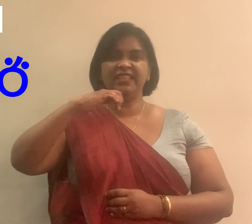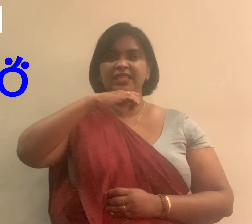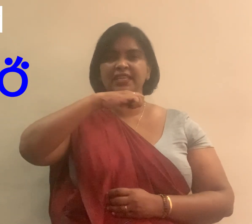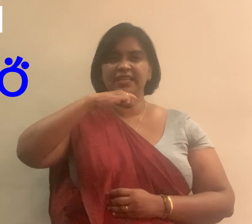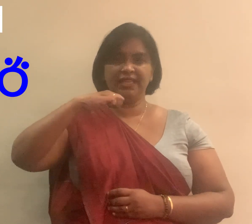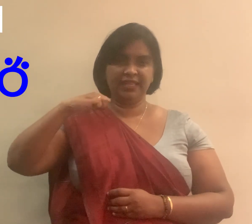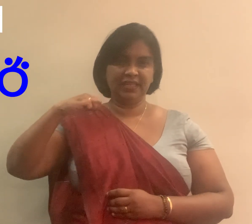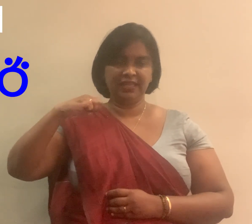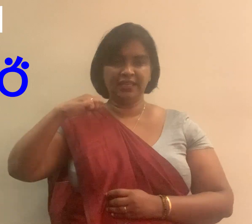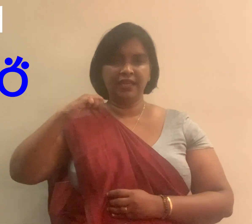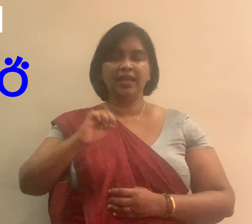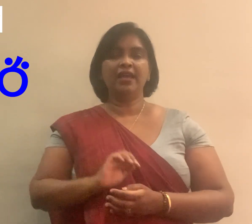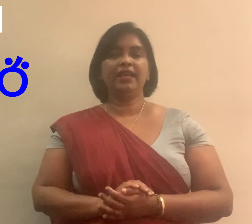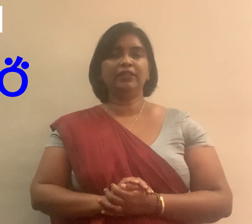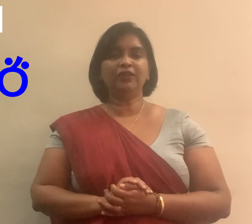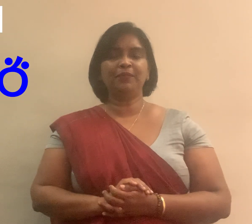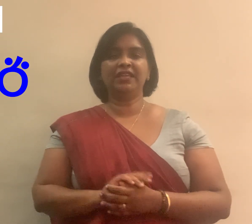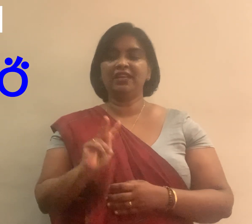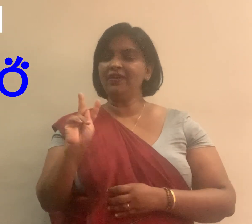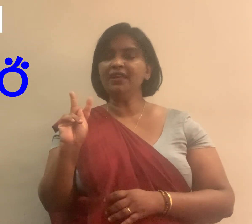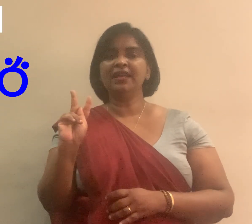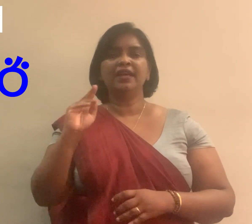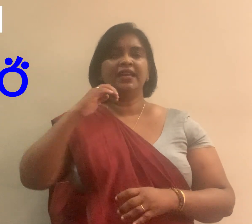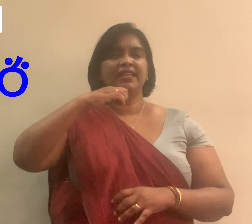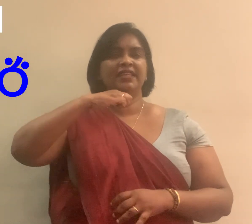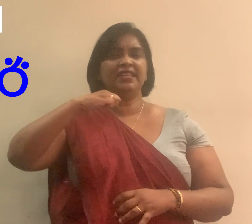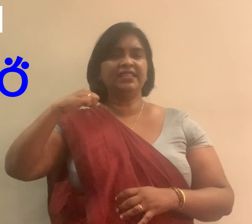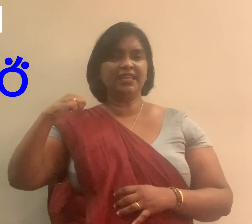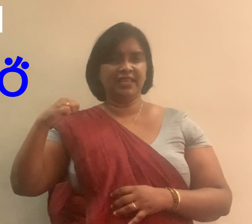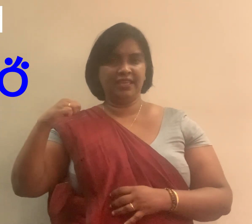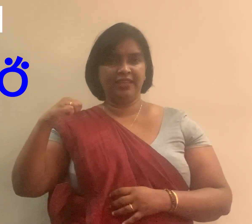ඊ. එතකොට අපි කියනවා කී.